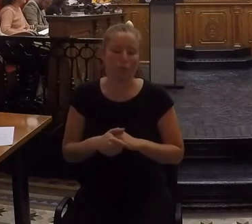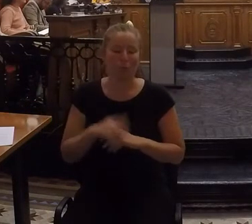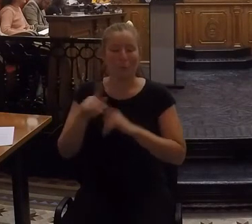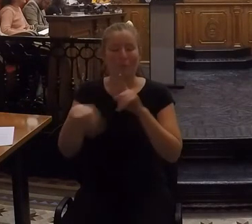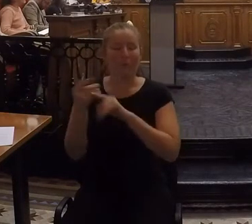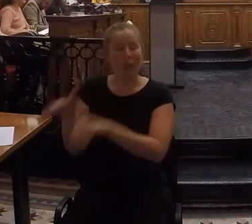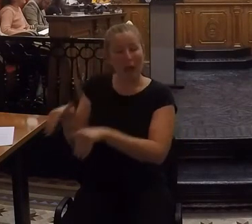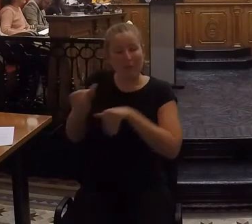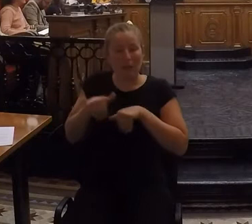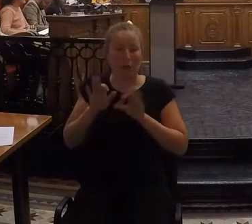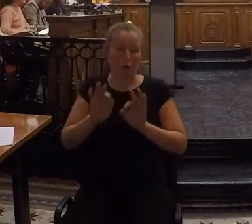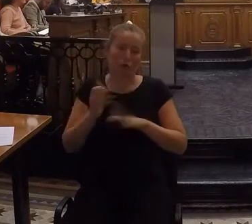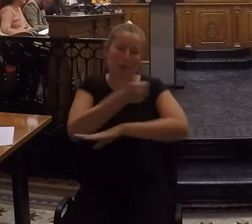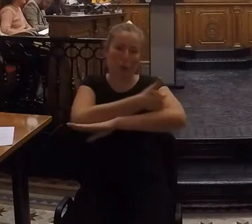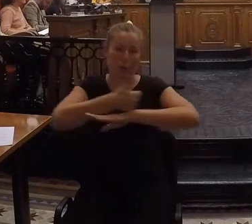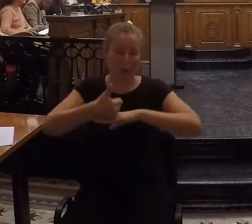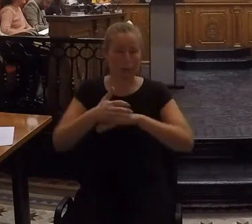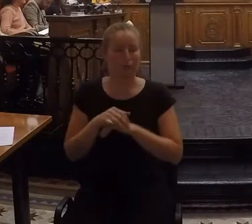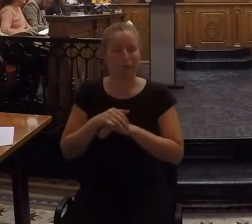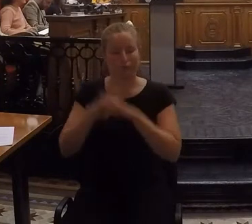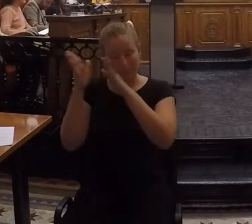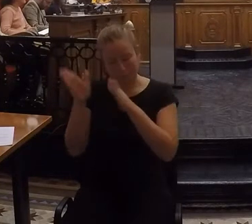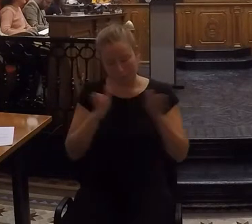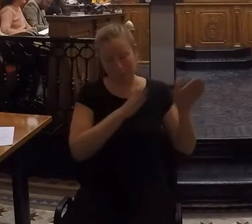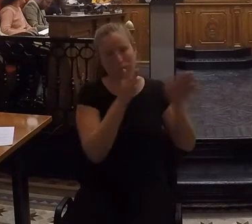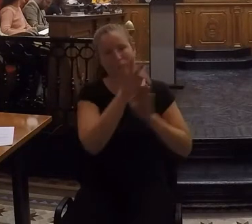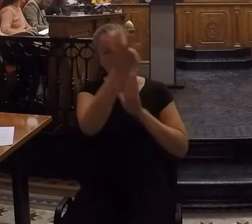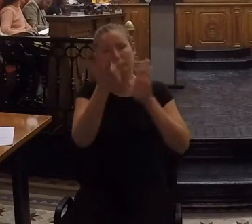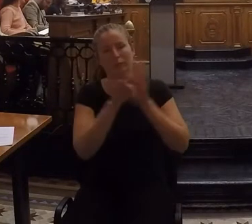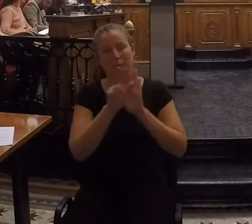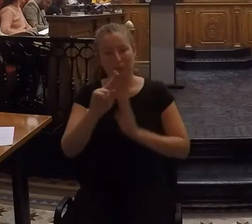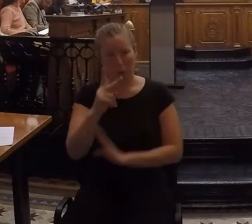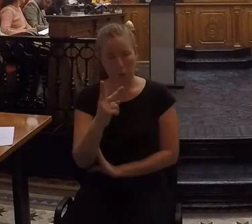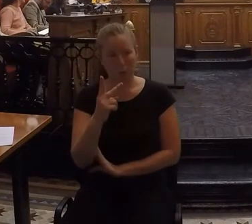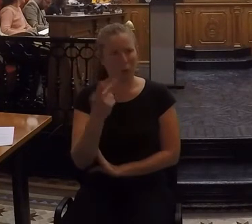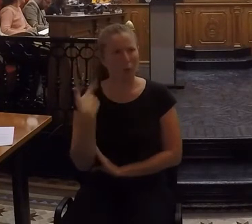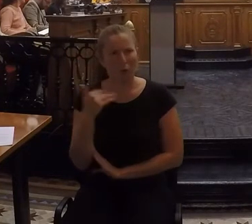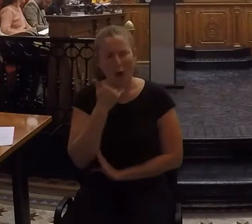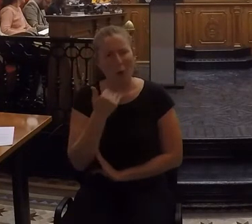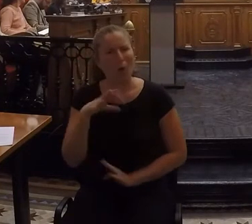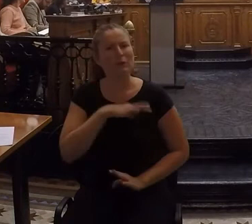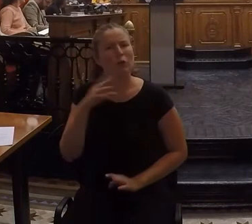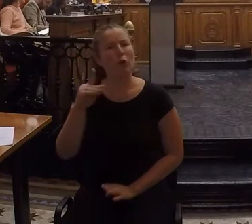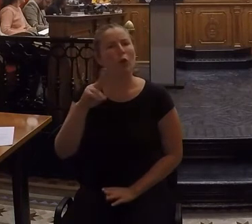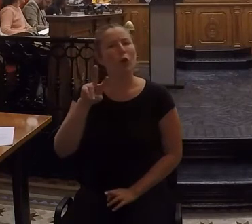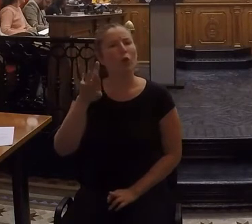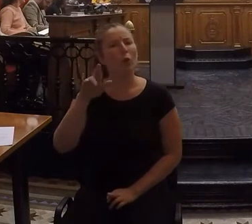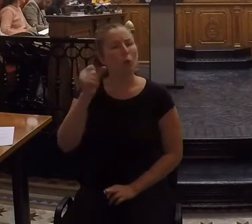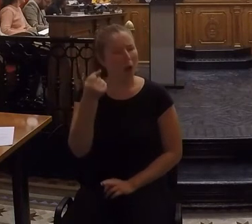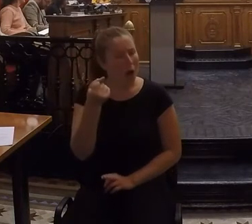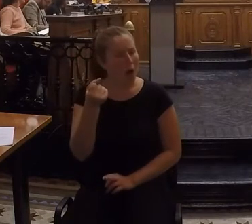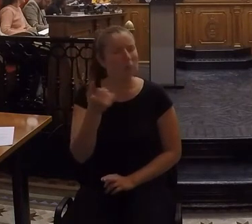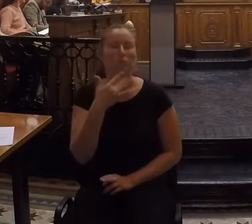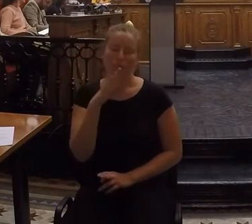Municipal de Ciudadanos. Pasamos al punto segundo. ¿Sí, señor Dura? Tiene un breve turno para